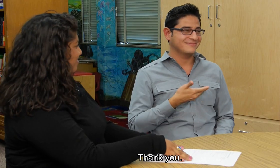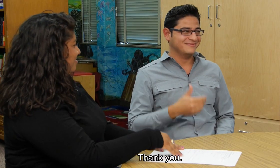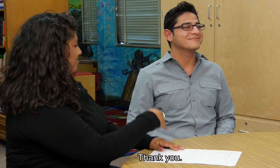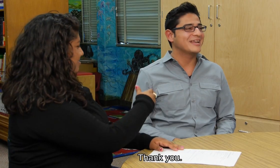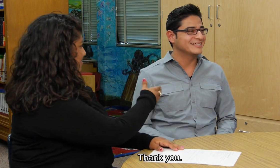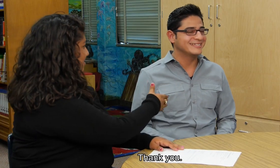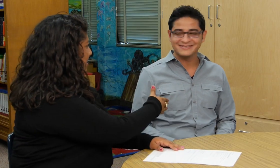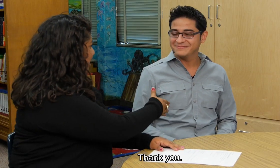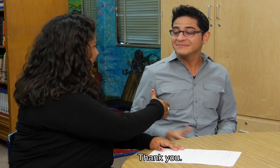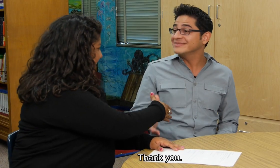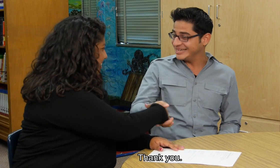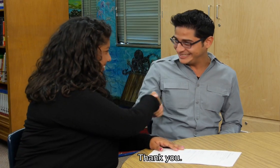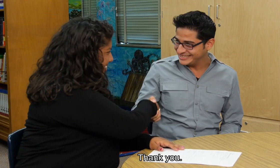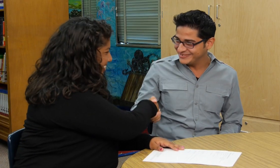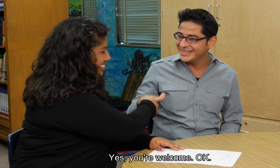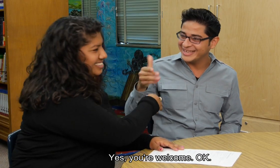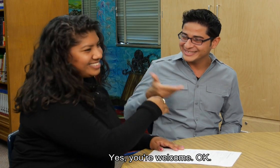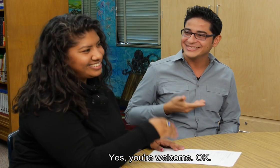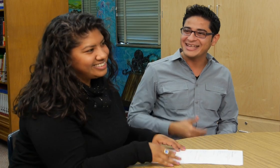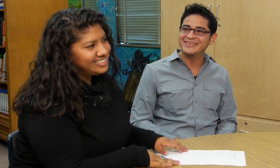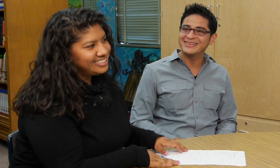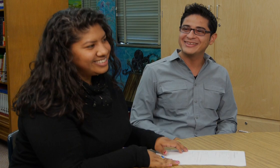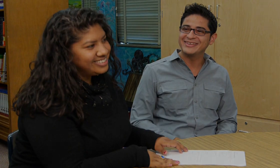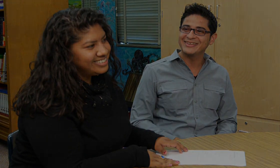clase así que nadie